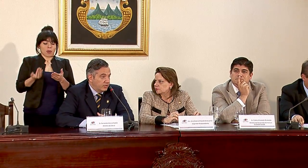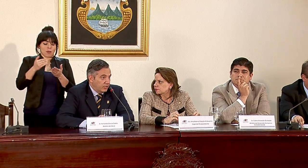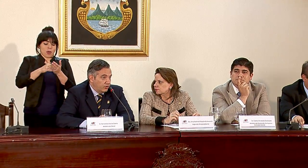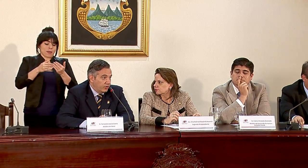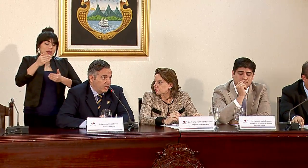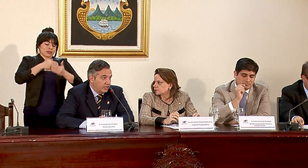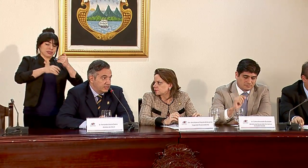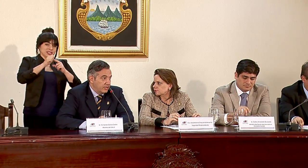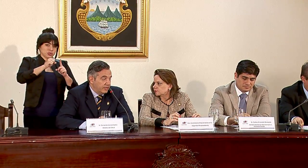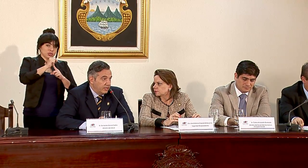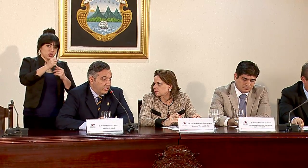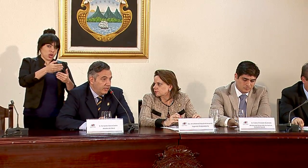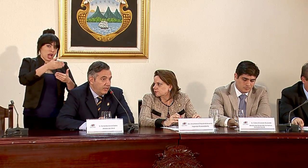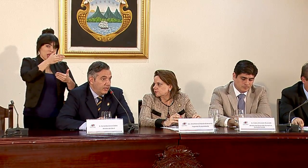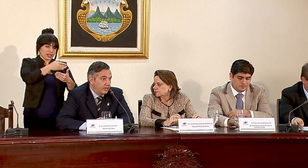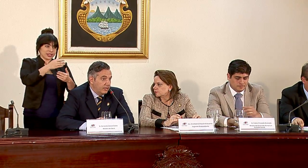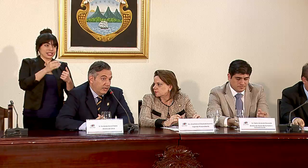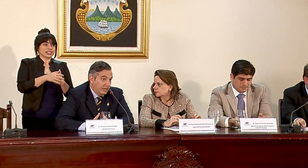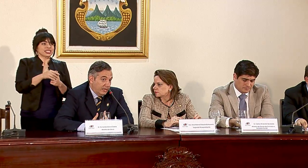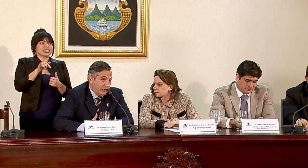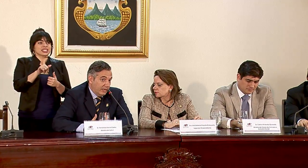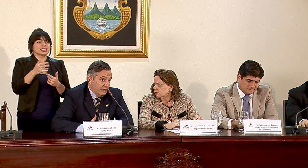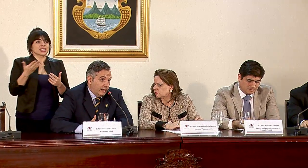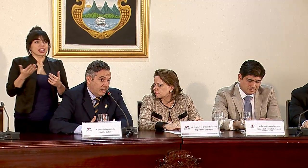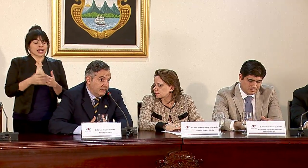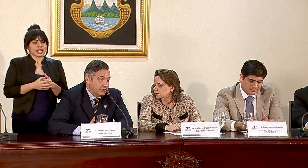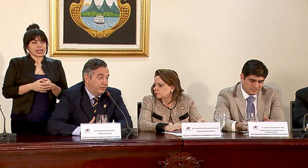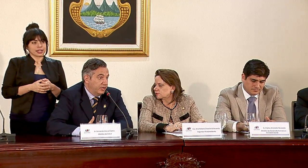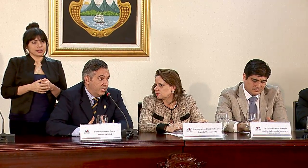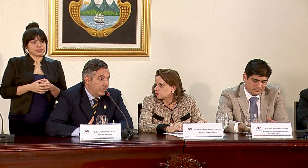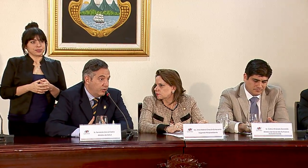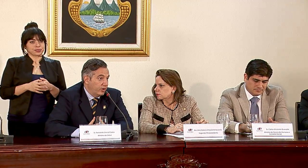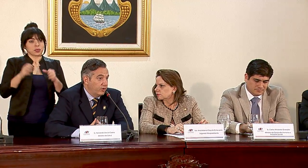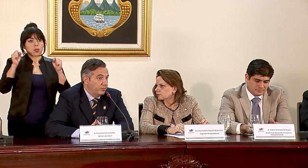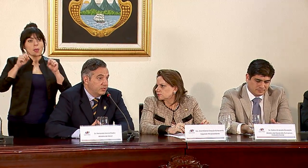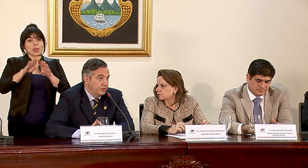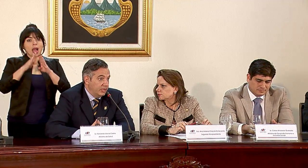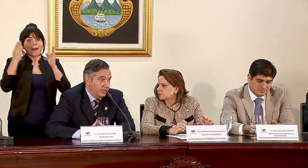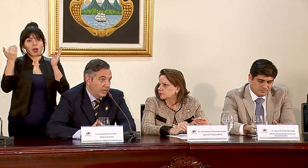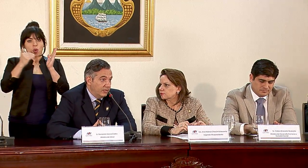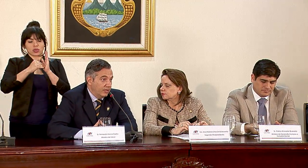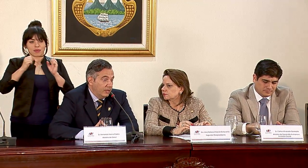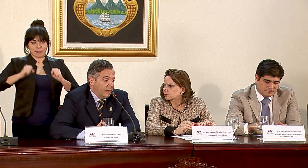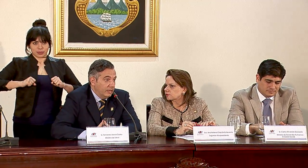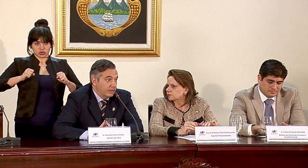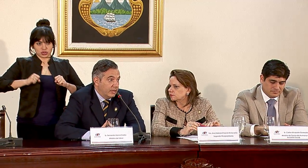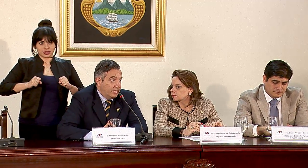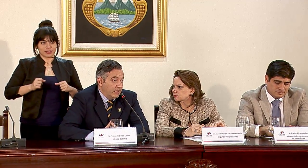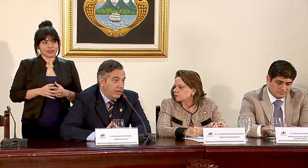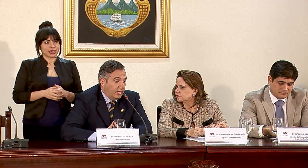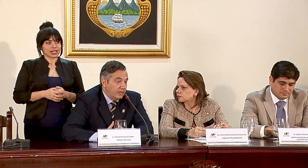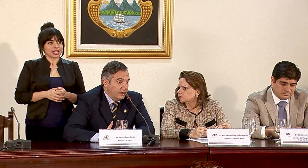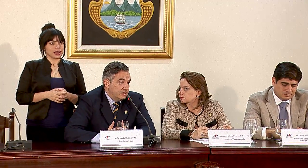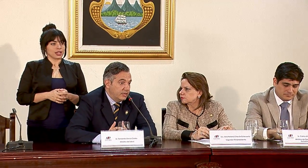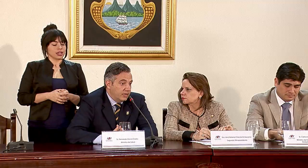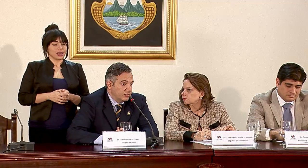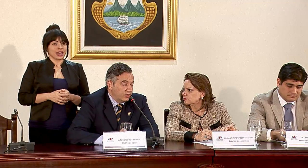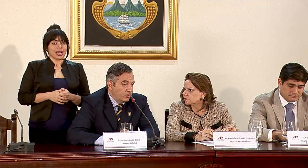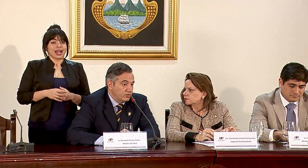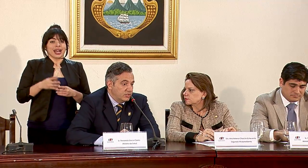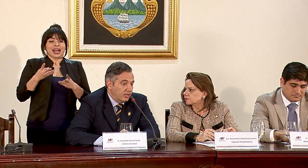situación anterior que es la de que se abriría de nuevo la posibilidad de que la